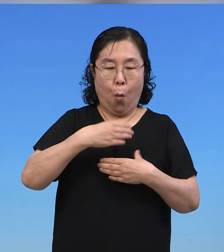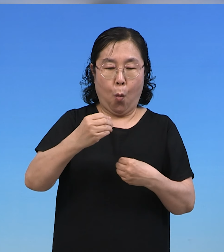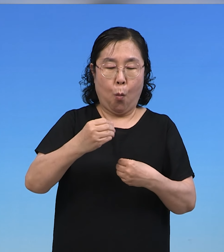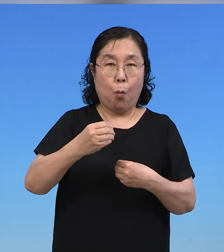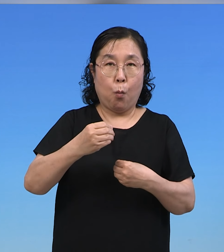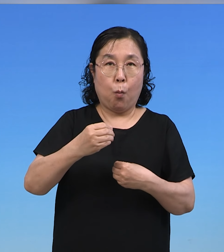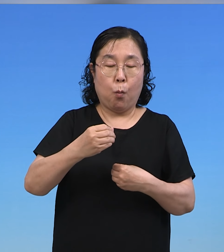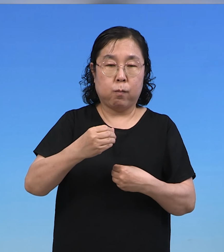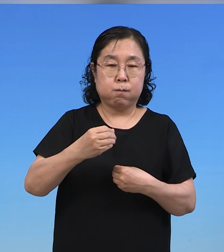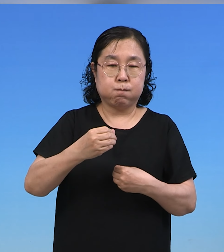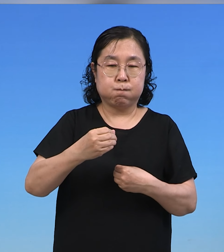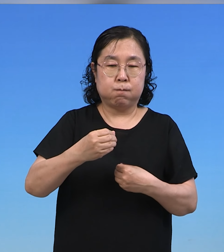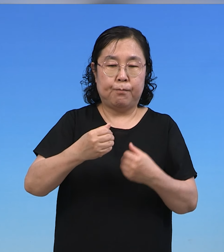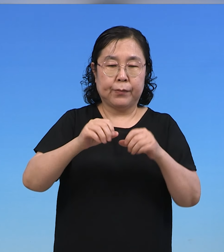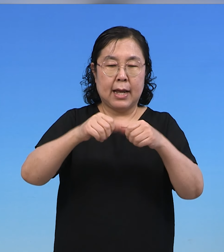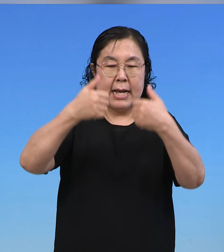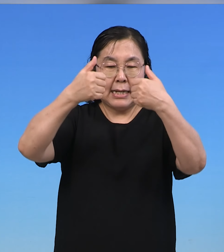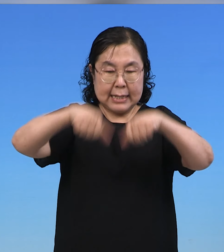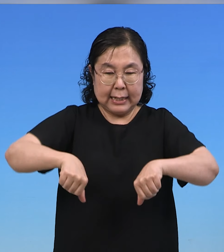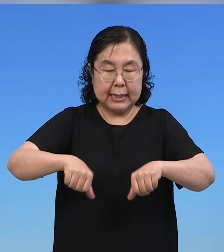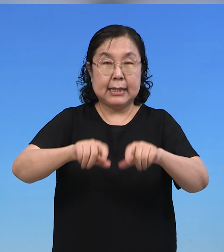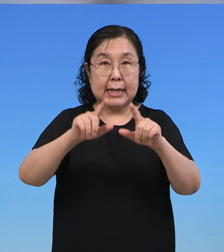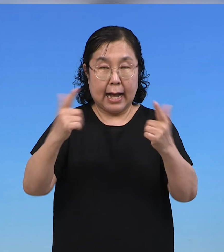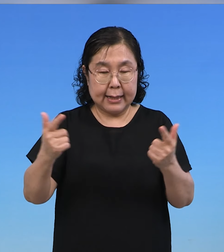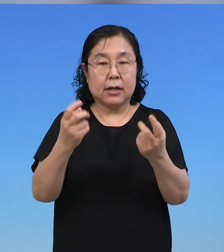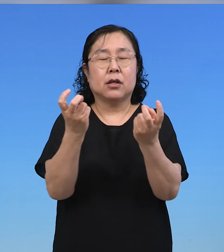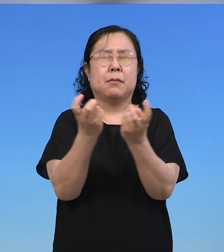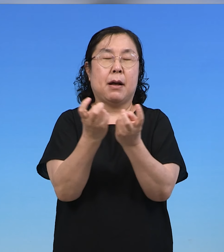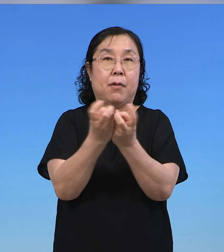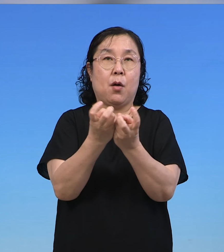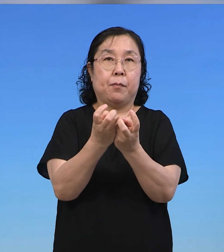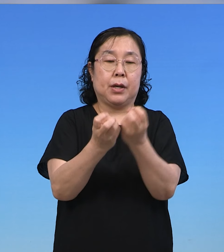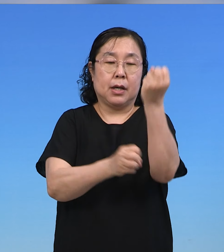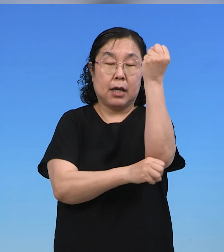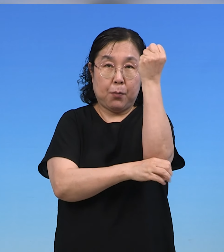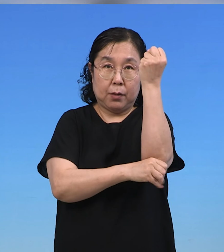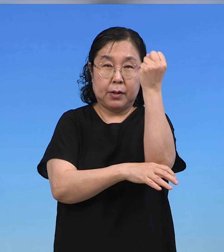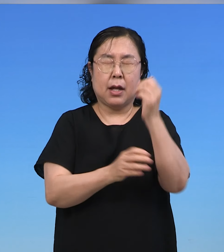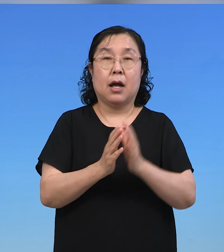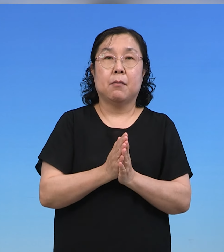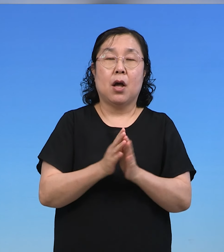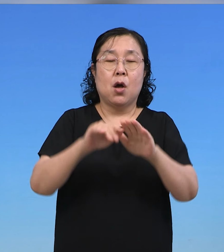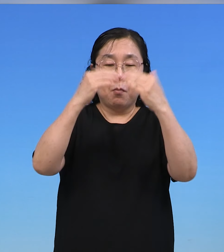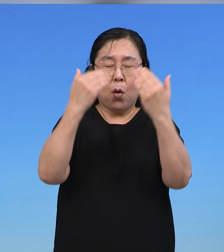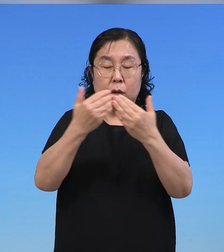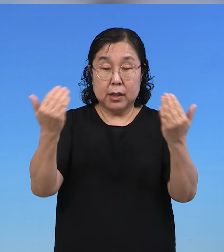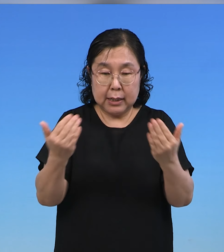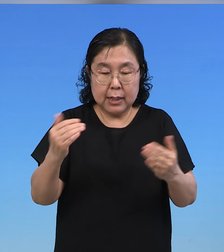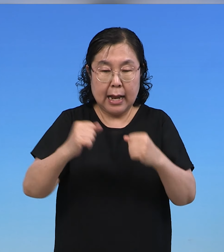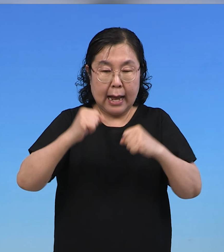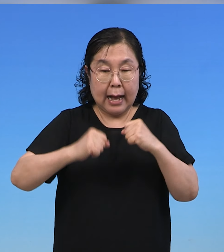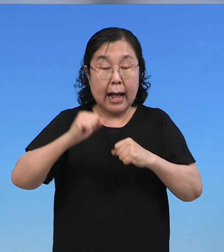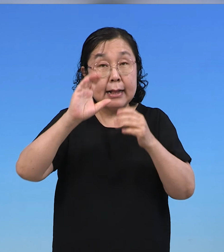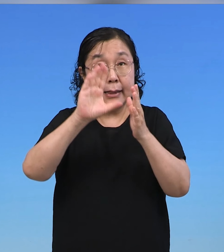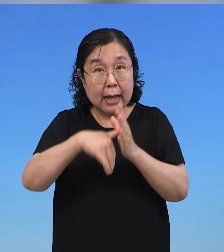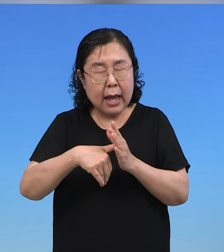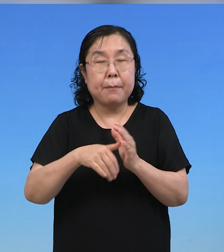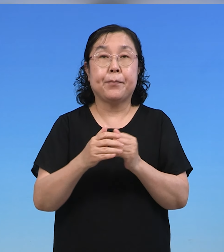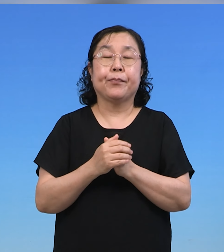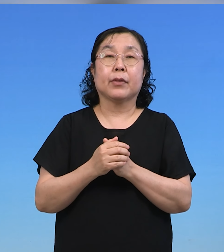거예요. 결혼을 해가지고도 부부간에 대화할 때도 자녀를 기를 때도 내가 뭘 결정을 할 때